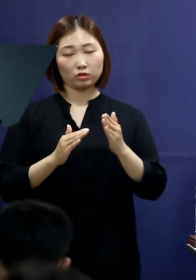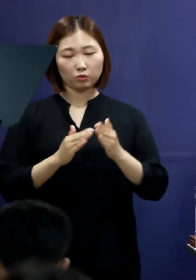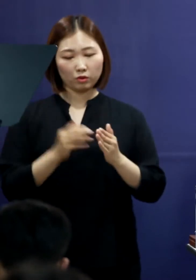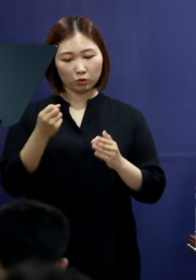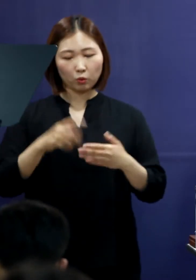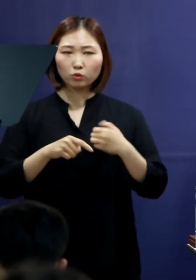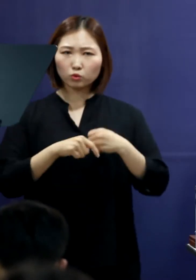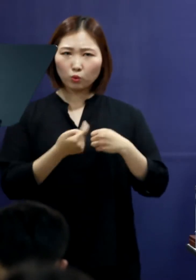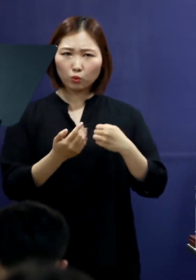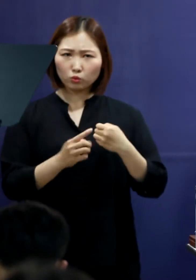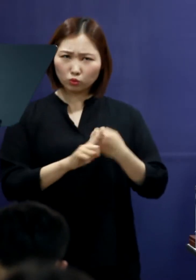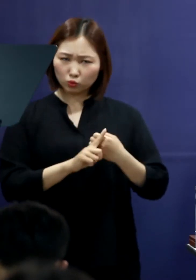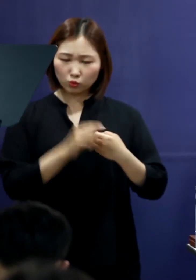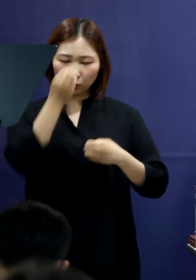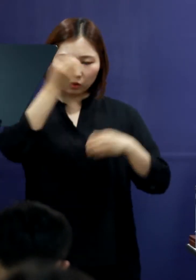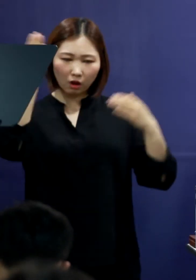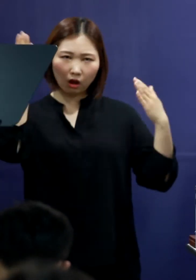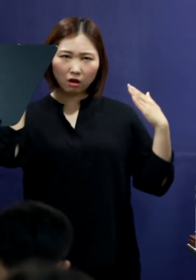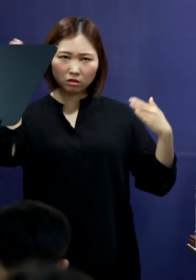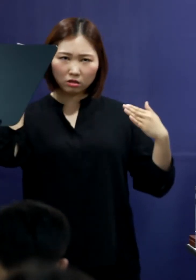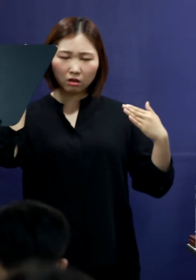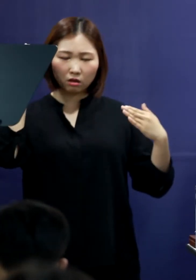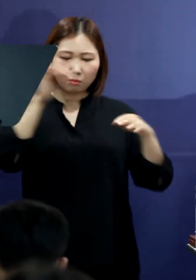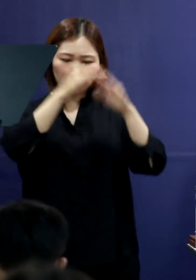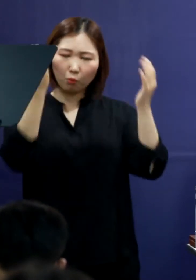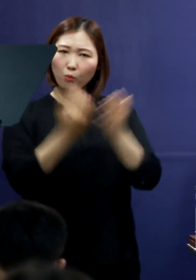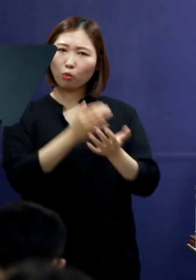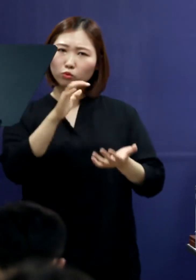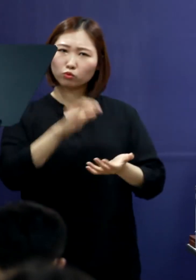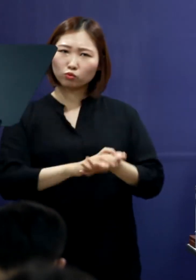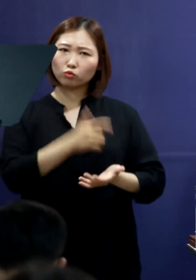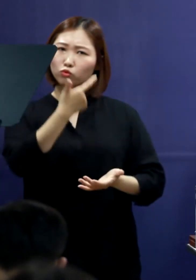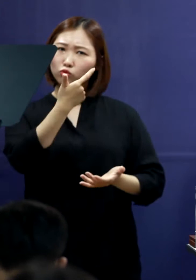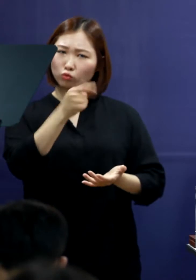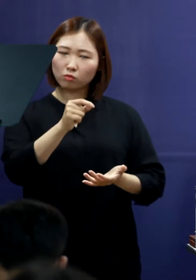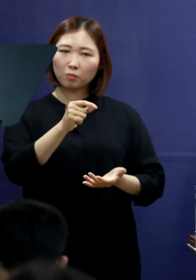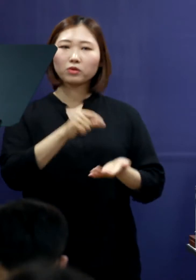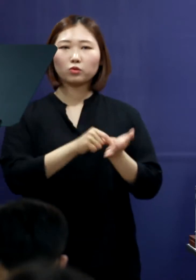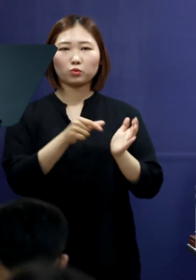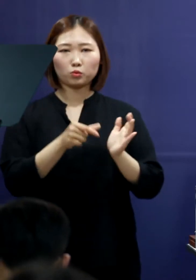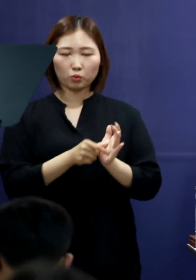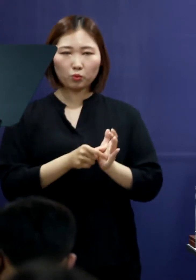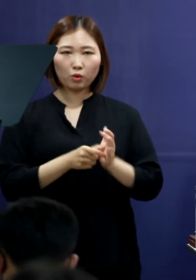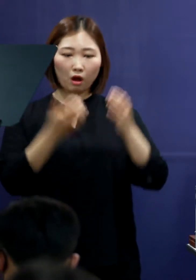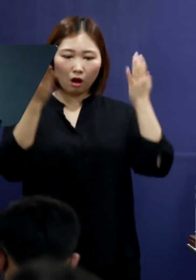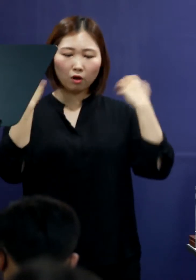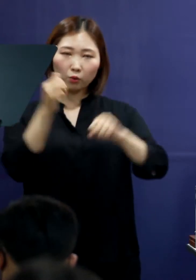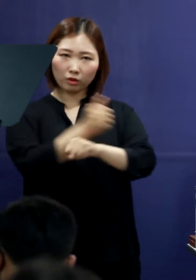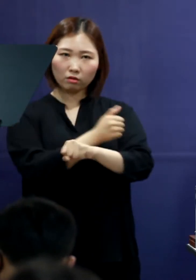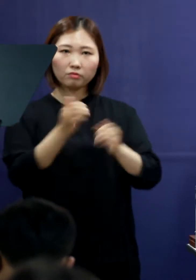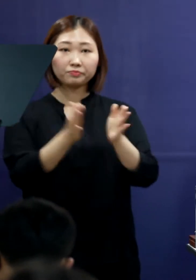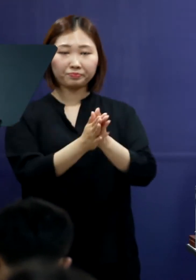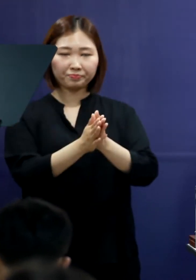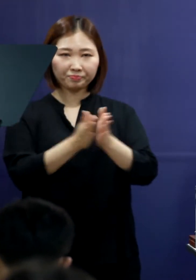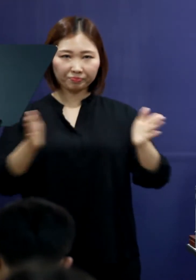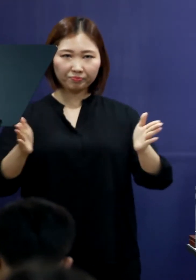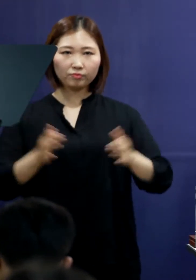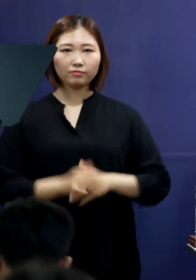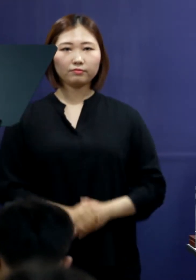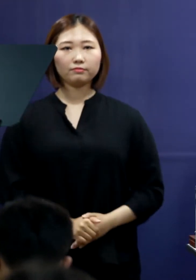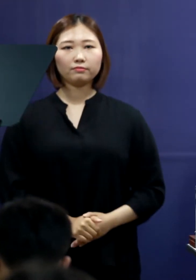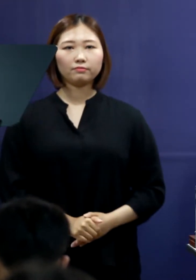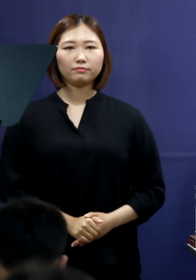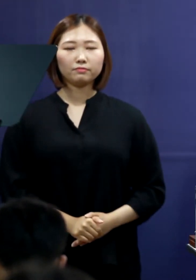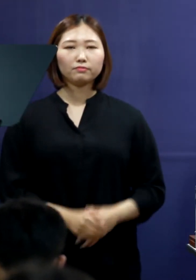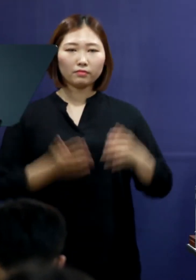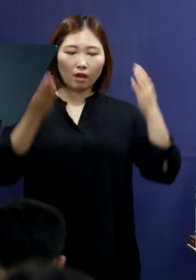초중고교생 모두 합쳐서 한 6만 명 가까이가 됩니다만 모두 등교 수업을 실시하였습니다. 우리 시에서는